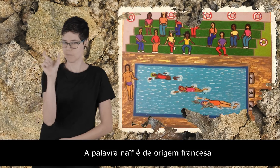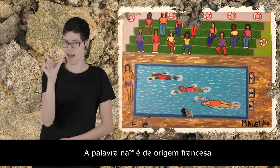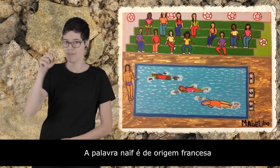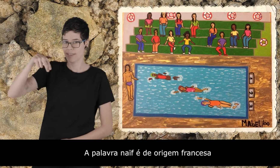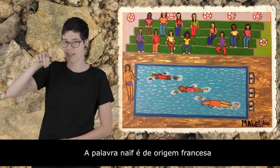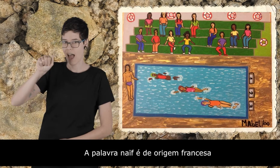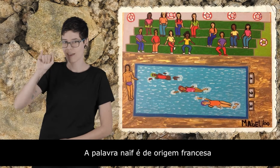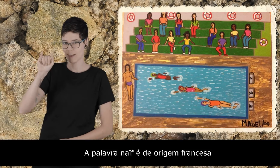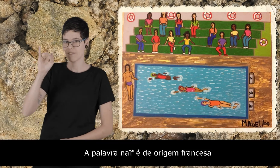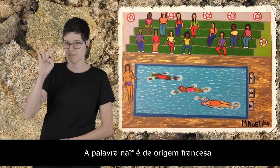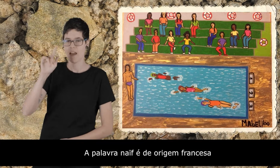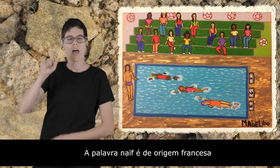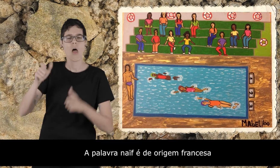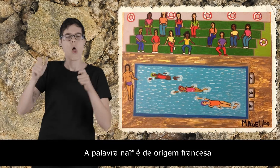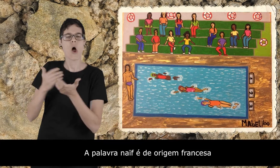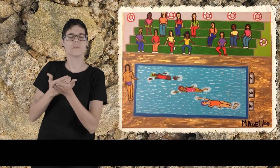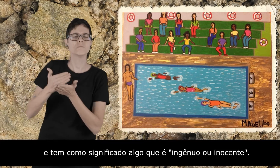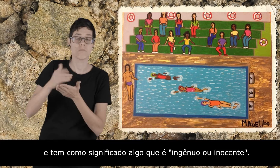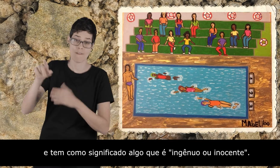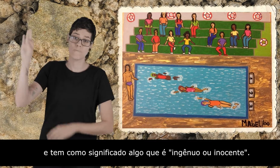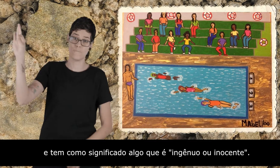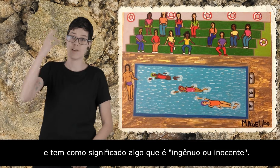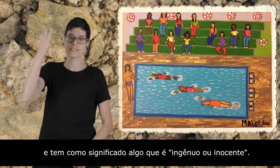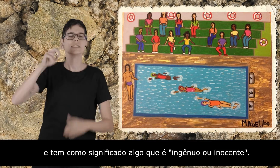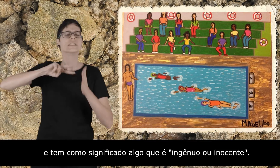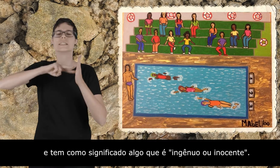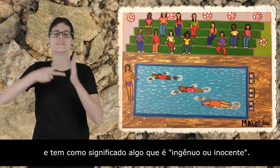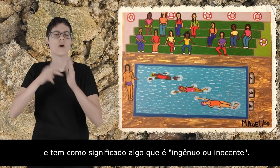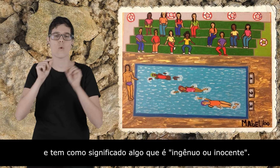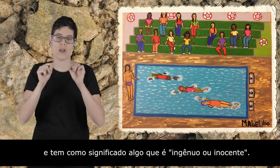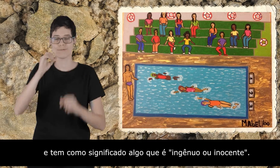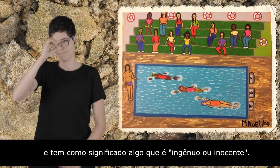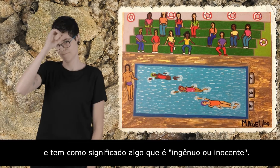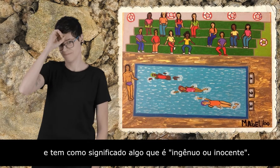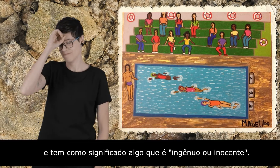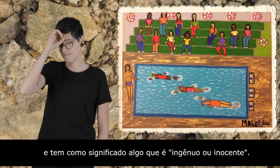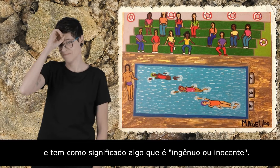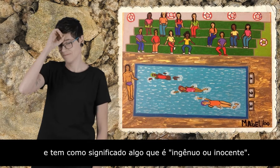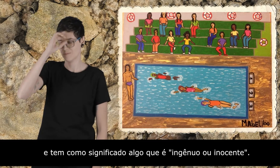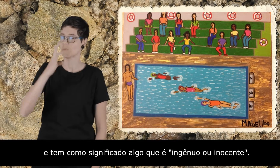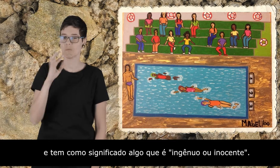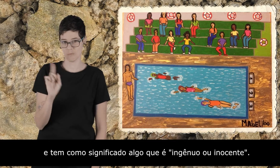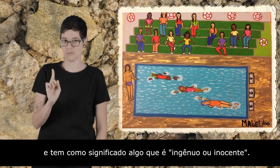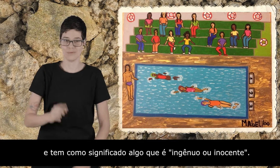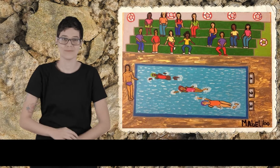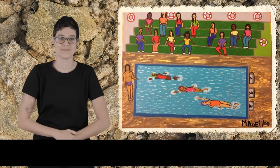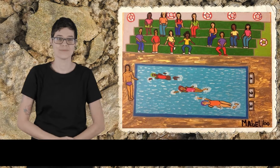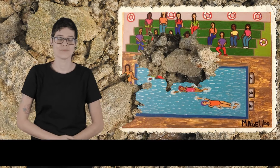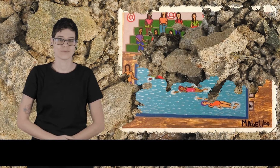A palavra naif é de origem francesa e tem como significado algo que é ingênuo ou